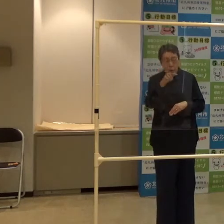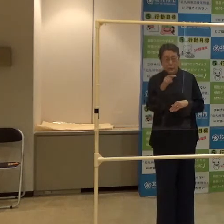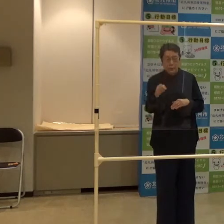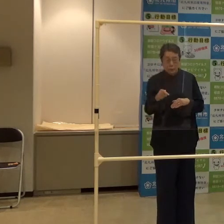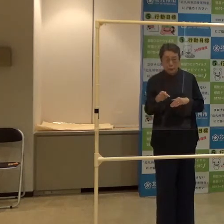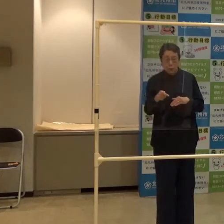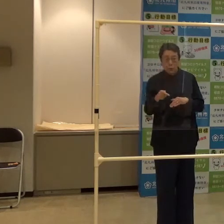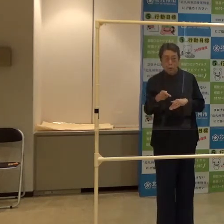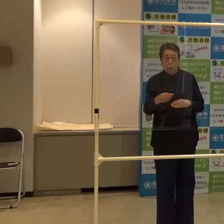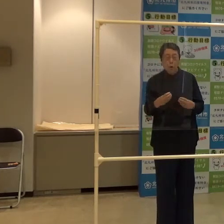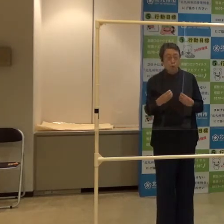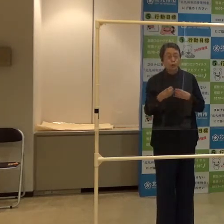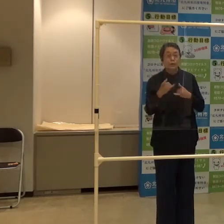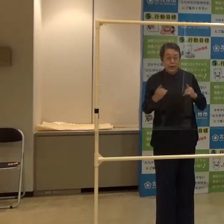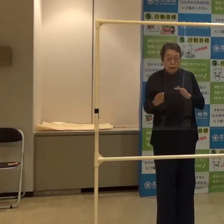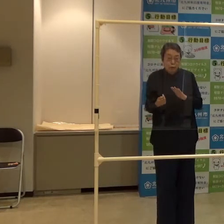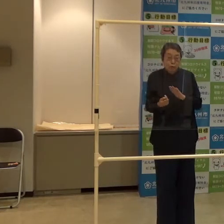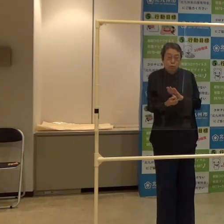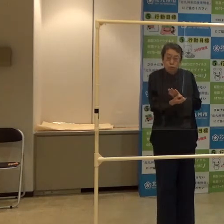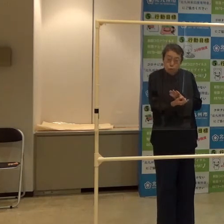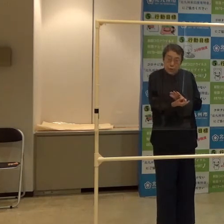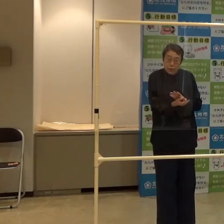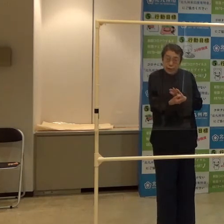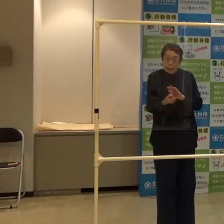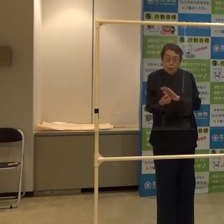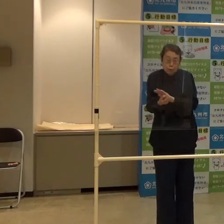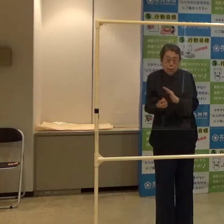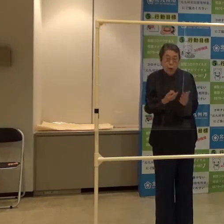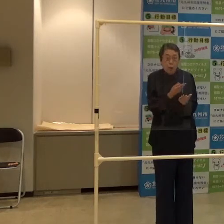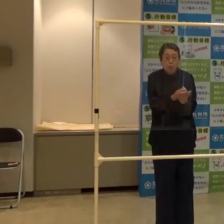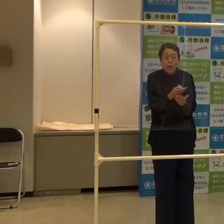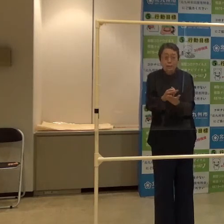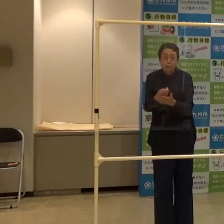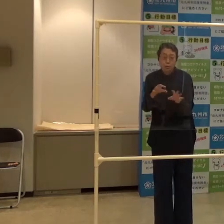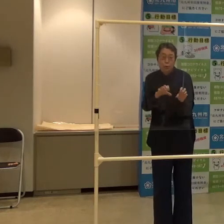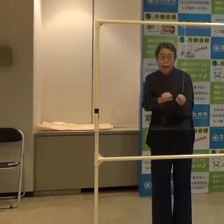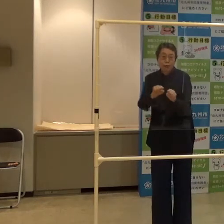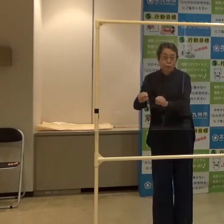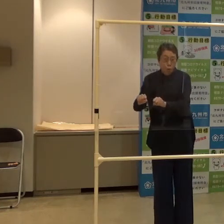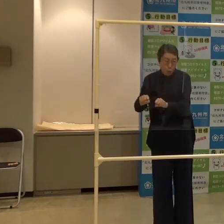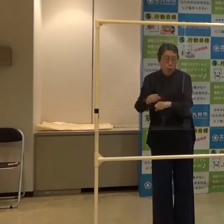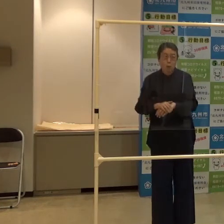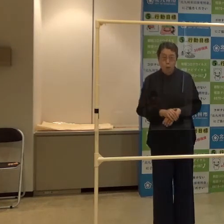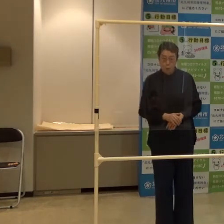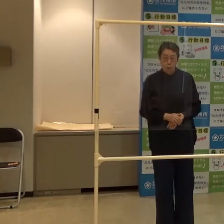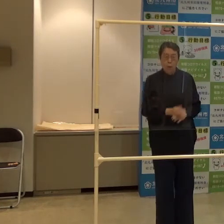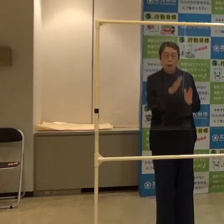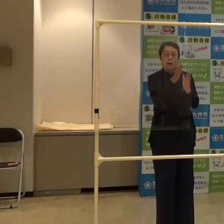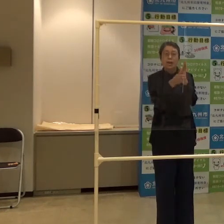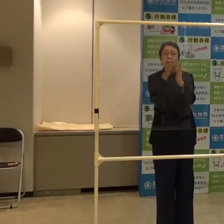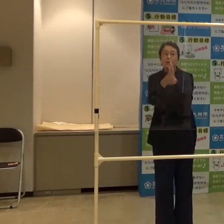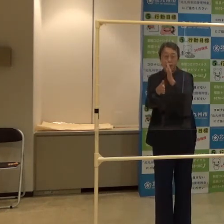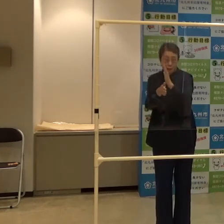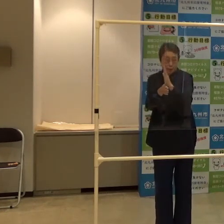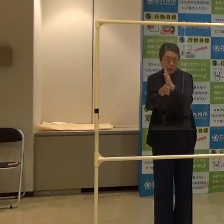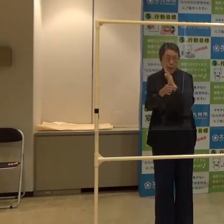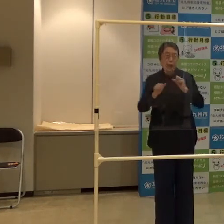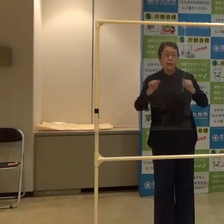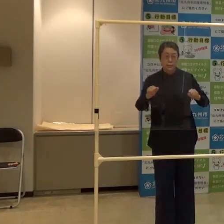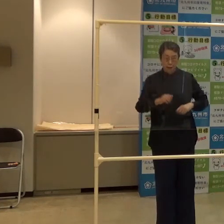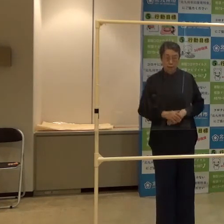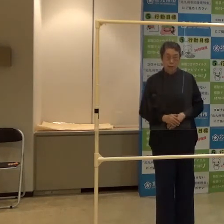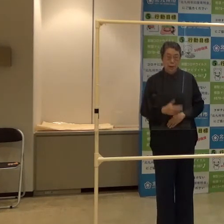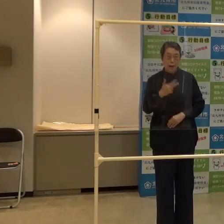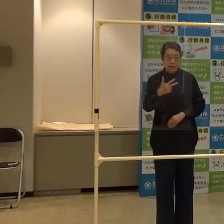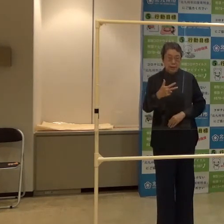保につきましても県単位で大きく広域的に行っております。まあ、そういう中で市独自の